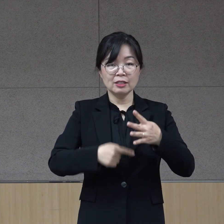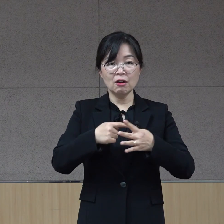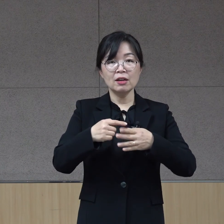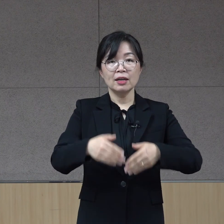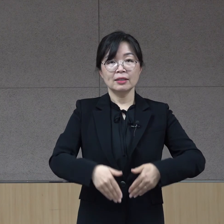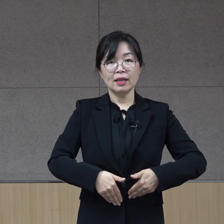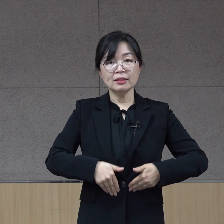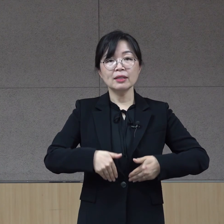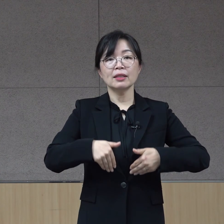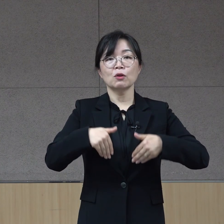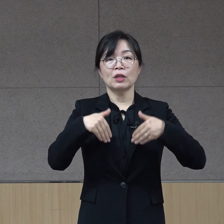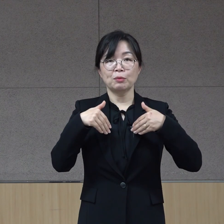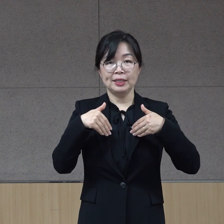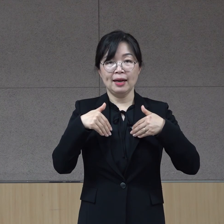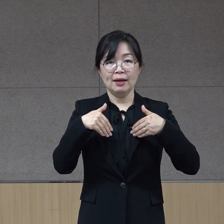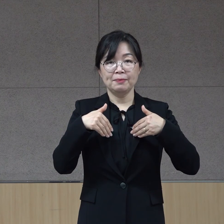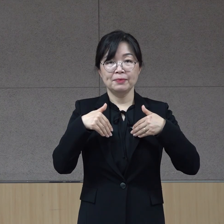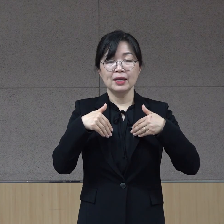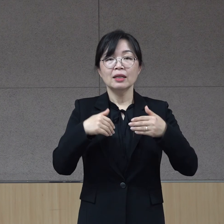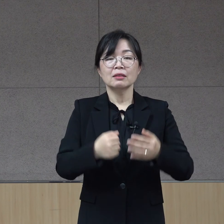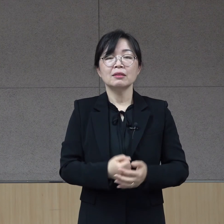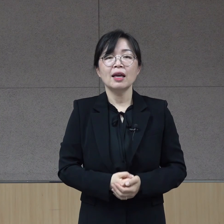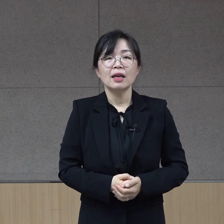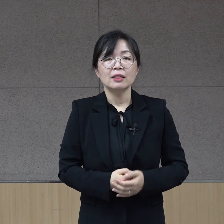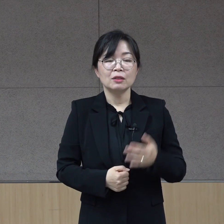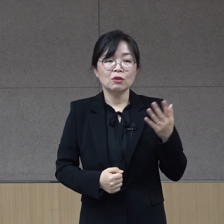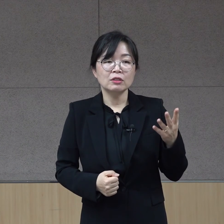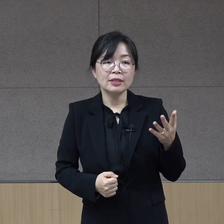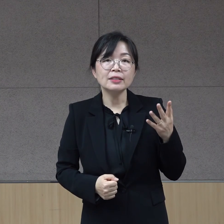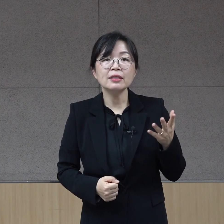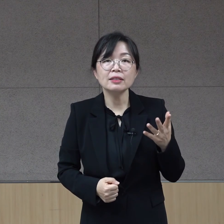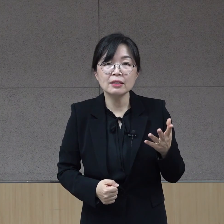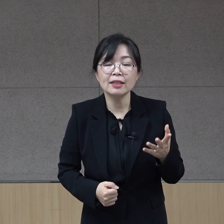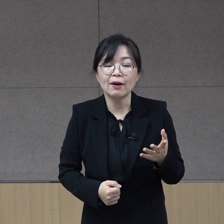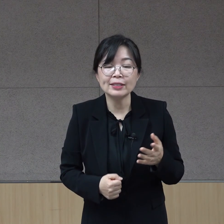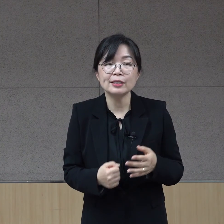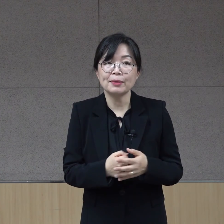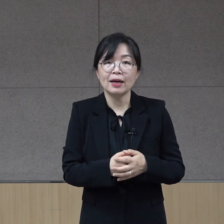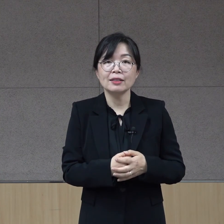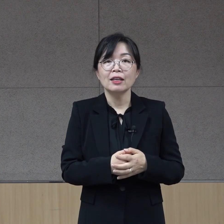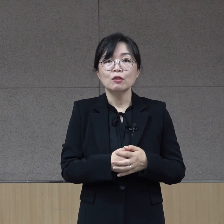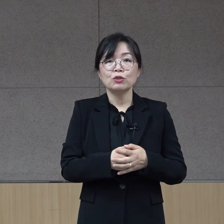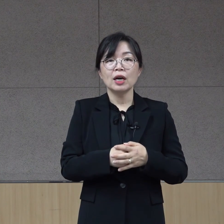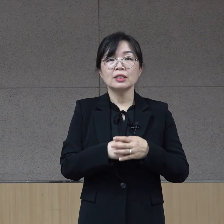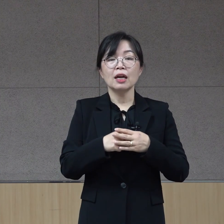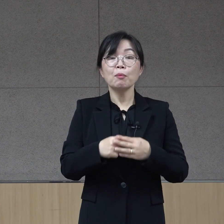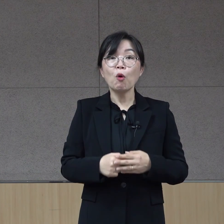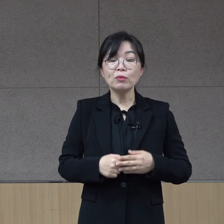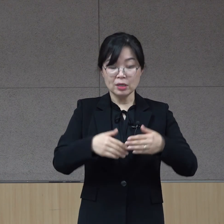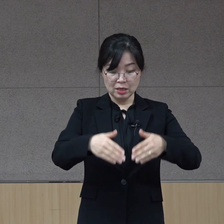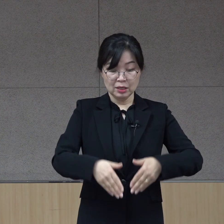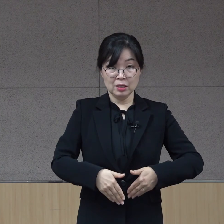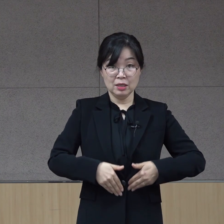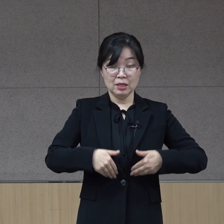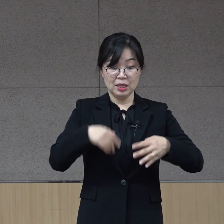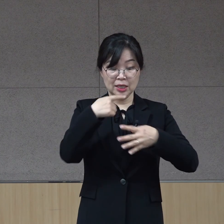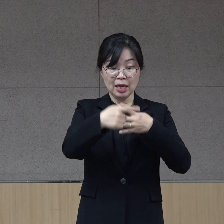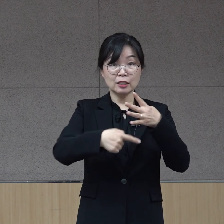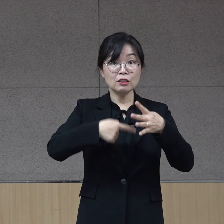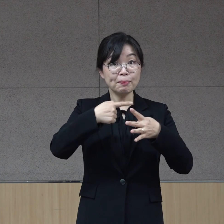계절 따뜻하다고 나옵니다. 그런데 이거는 사전에는 그렇게 나왔지만 우리가 그냥 봄을 계절을